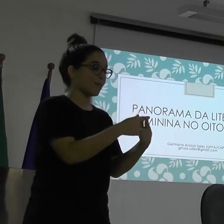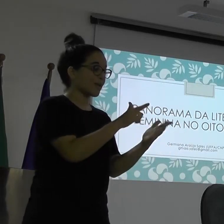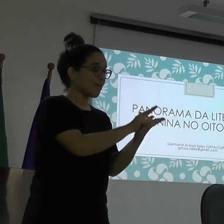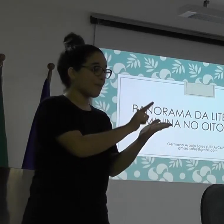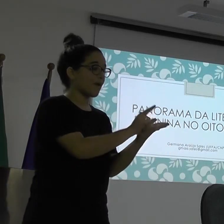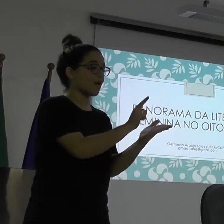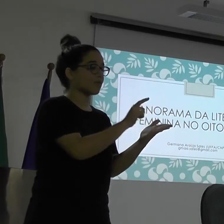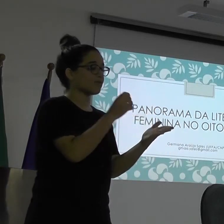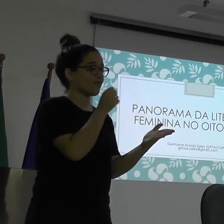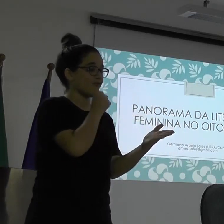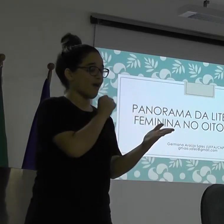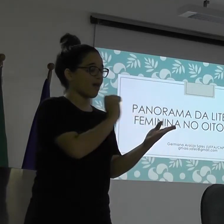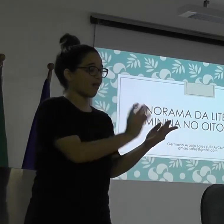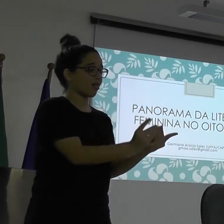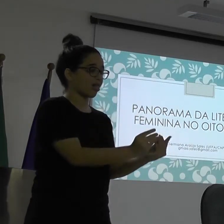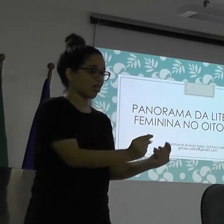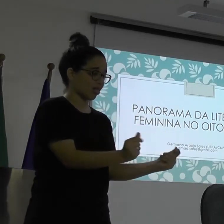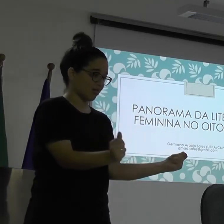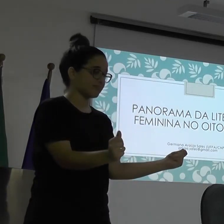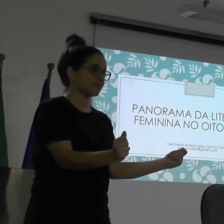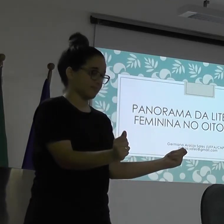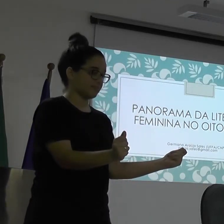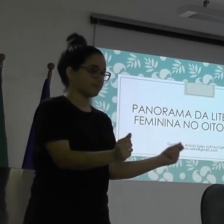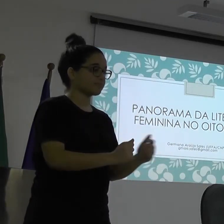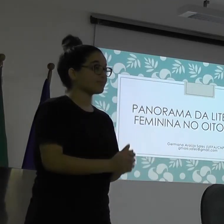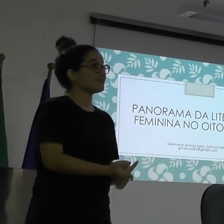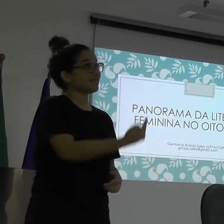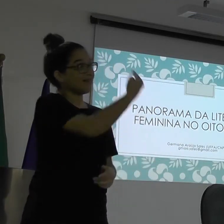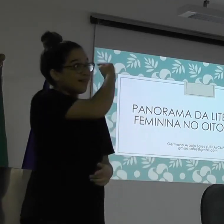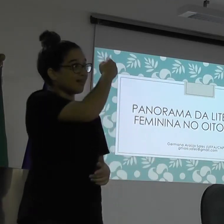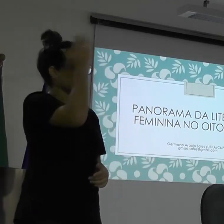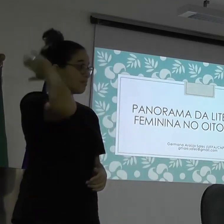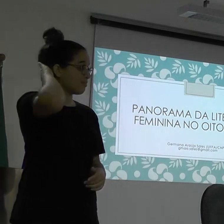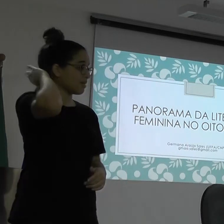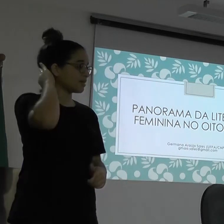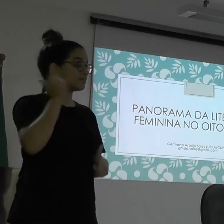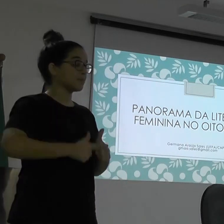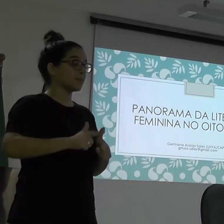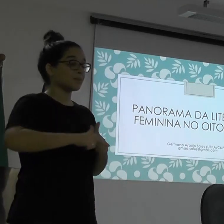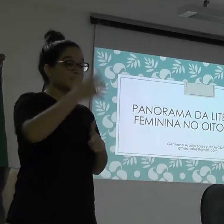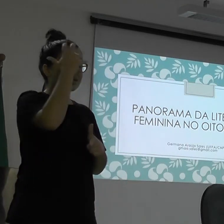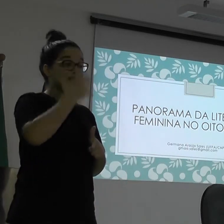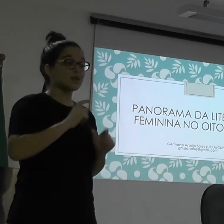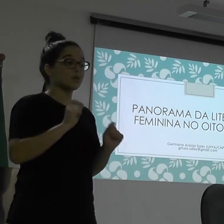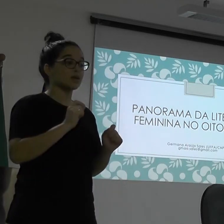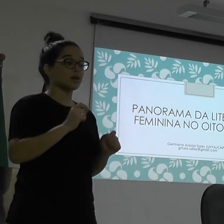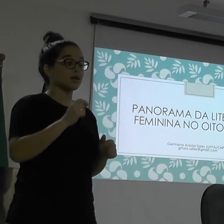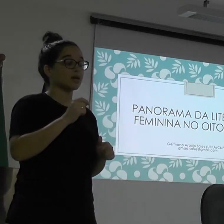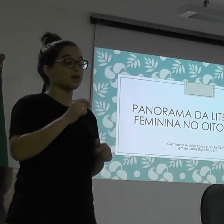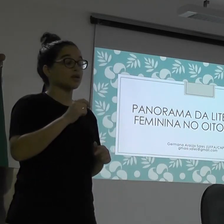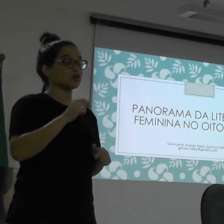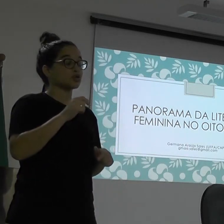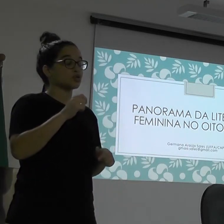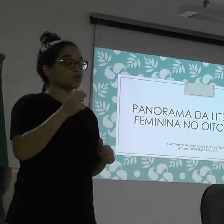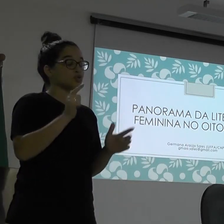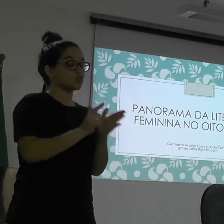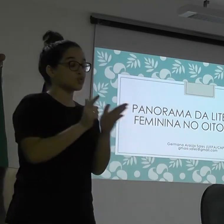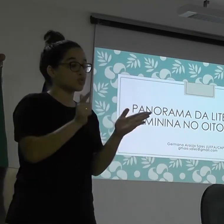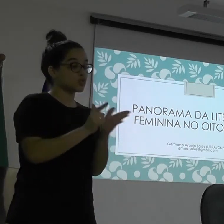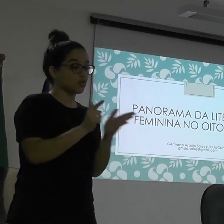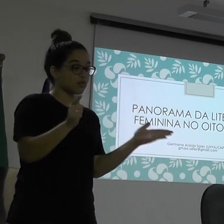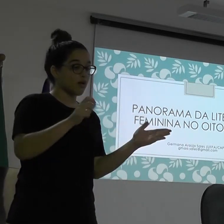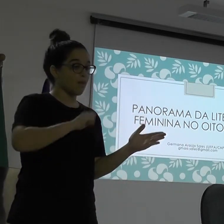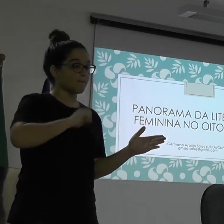desmanchar. Lá em Belém, a gente está com um problema seríssimo, que são os jornais portugueses do Grêmio, porque eles nunca